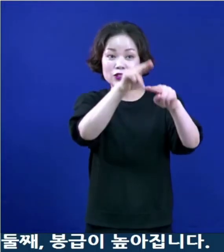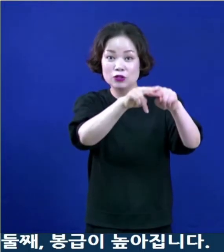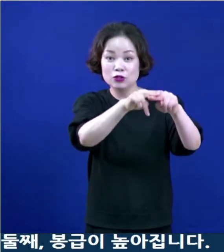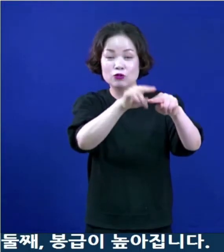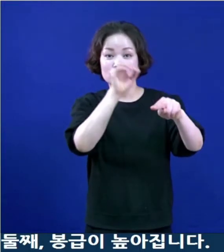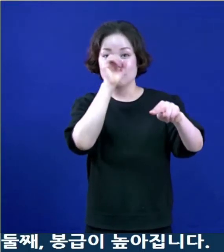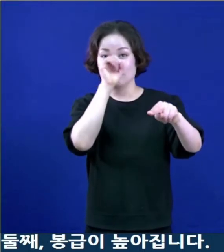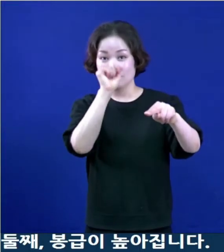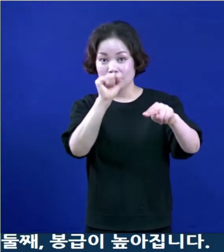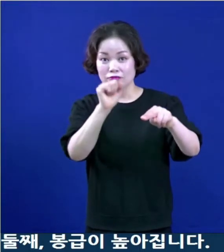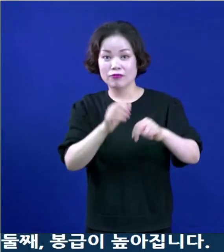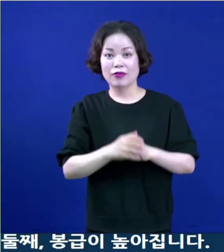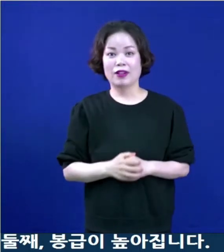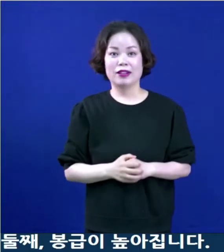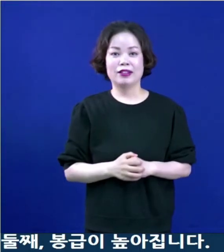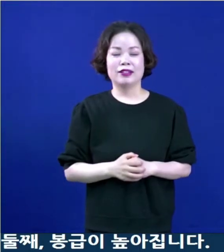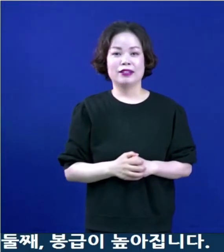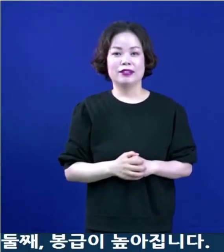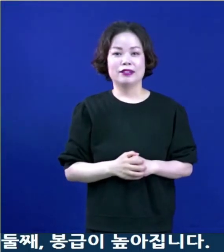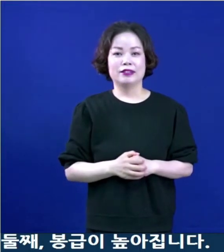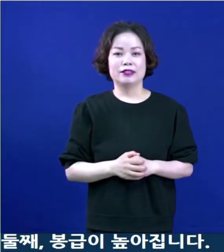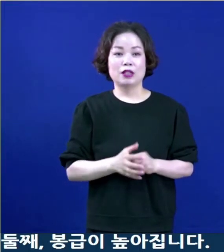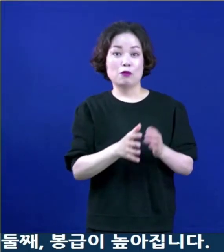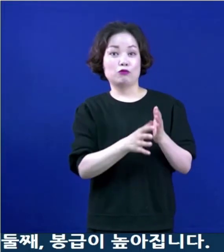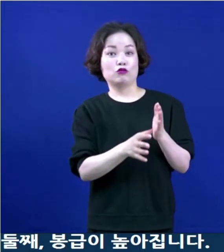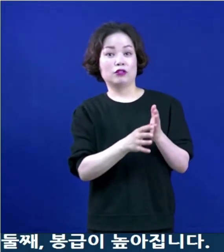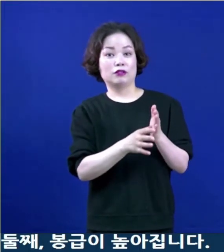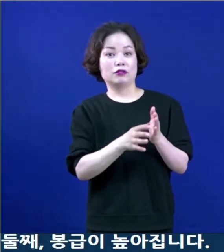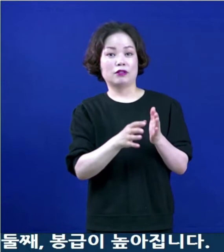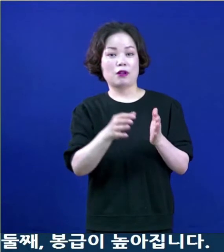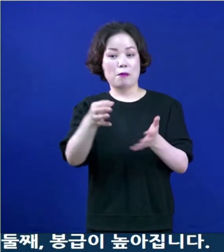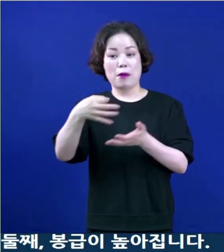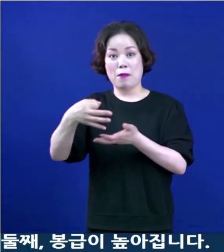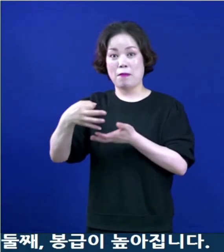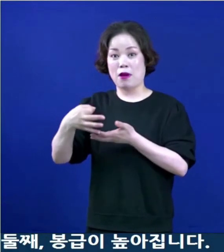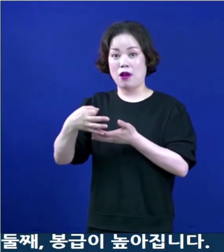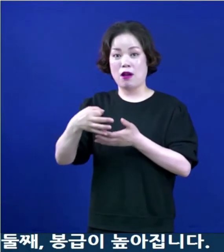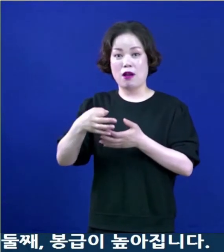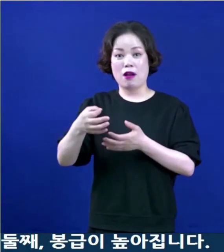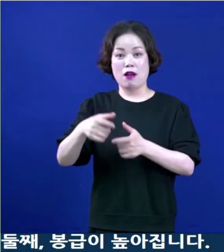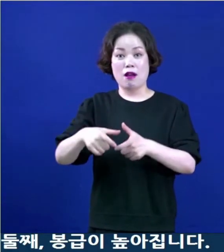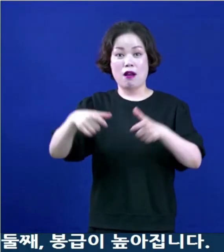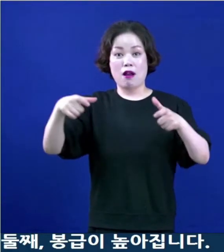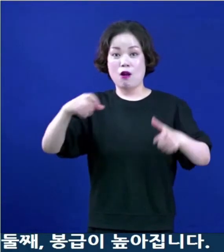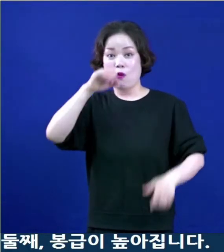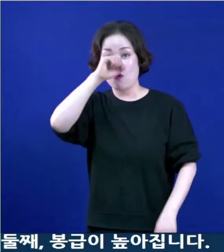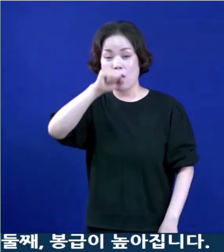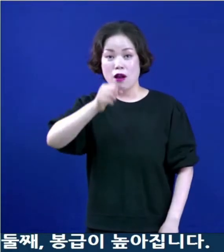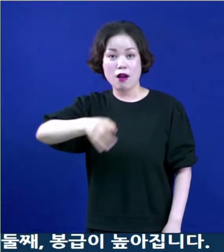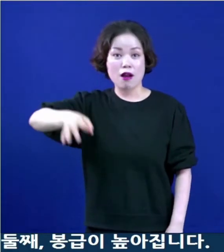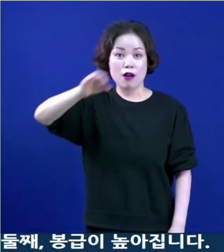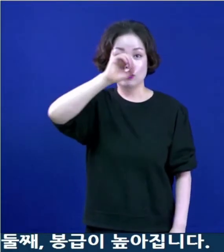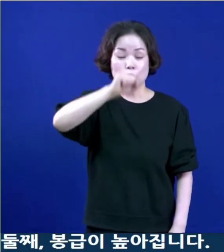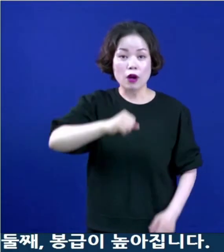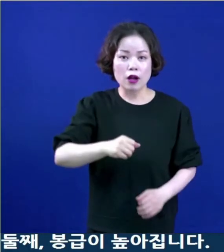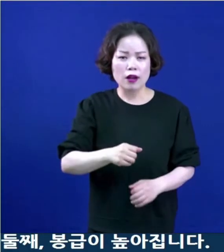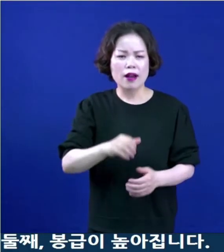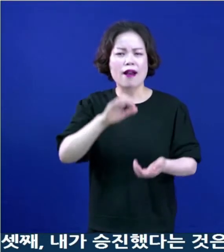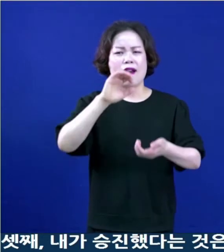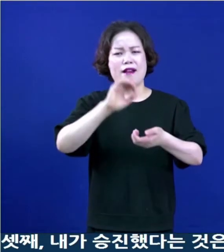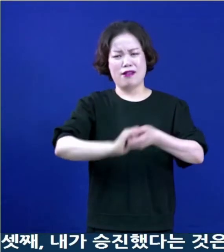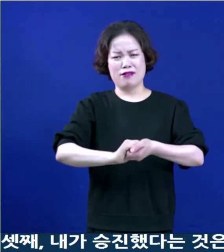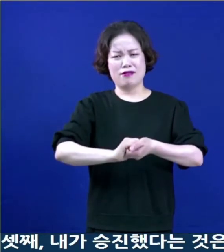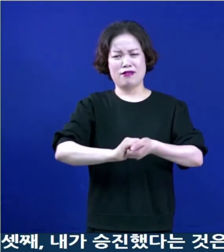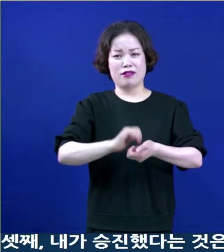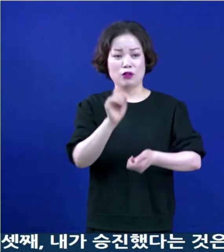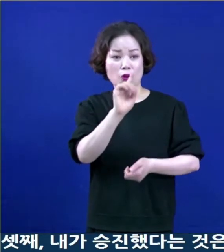좋고요, 그 다음 물질적인 소득도 늘어나서 좋습니다. 근데 이거 한계가 있습니다.